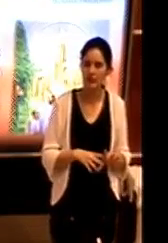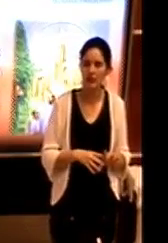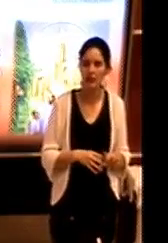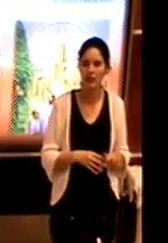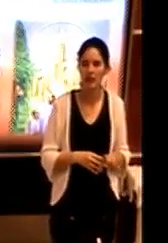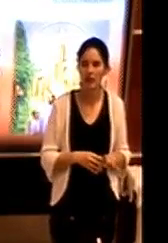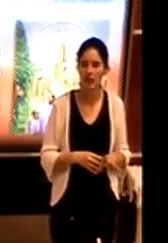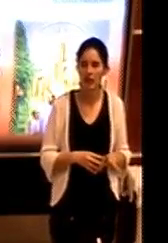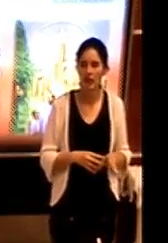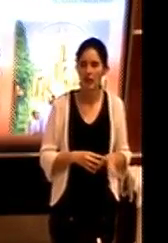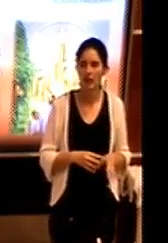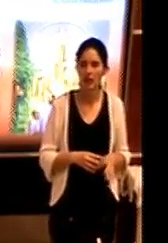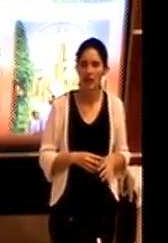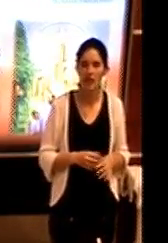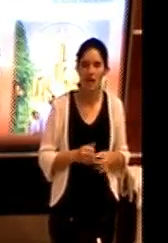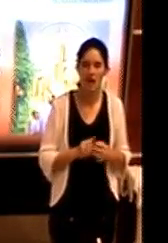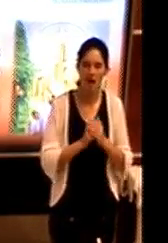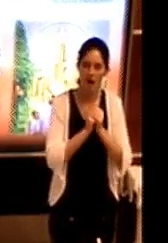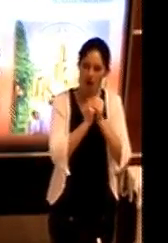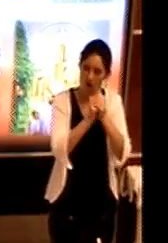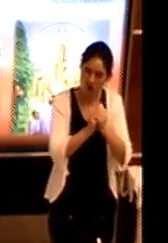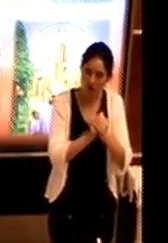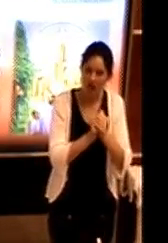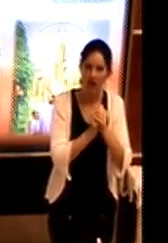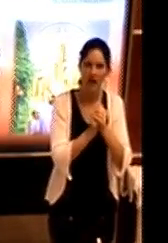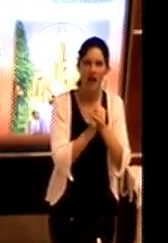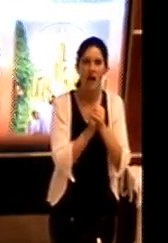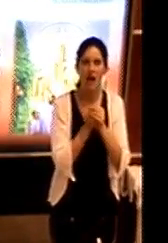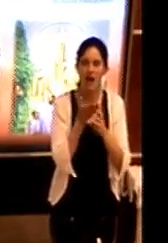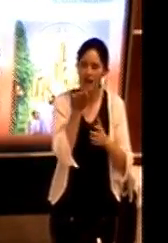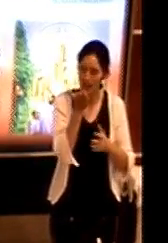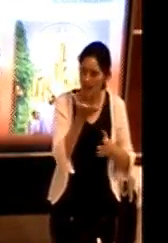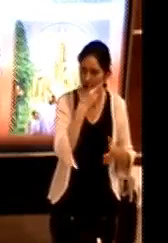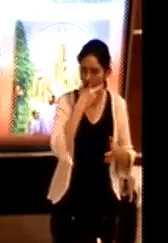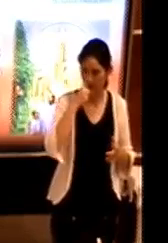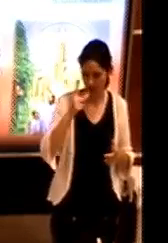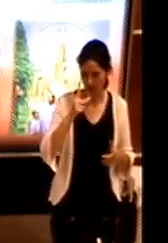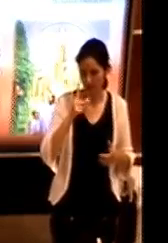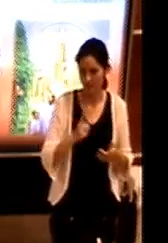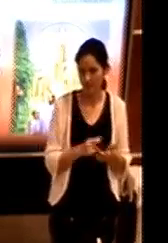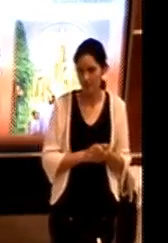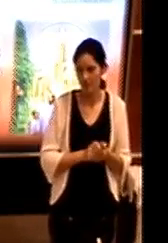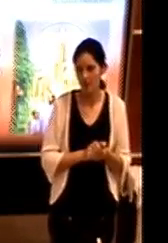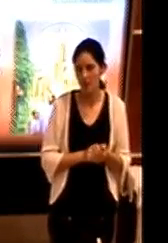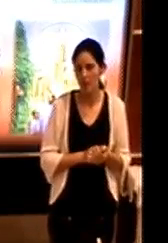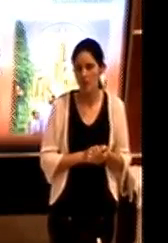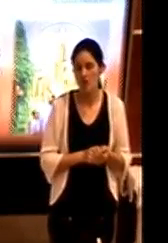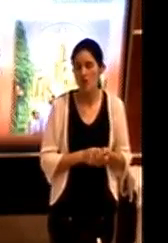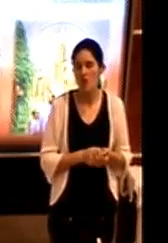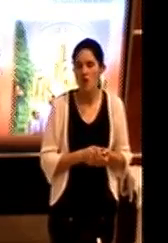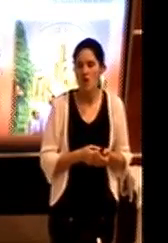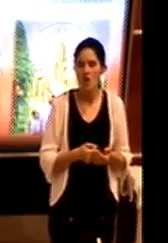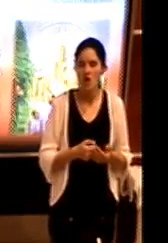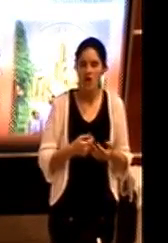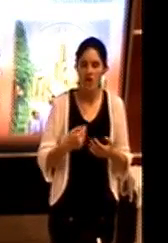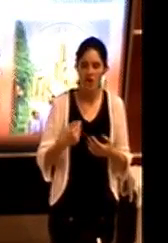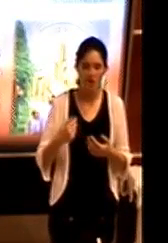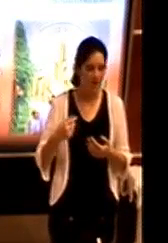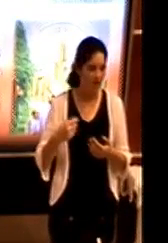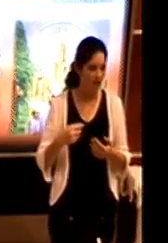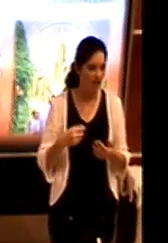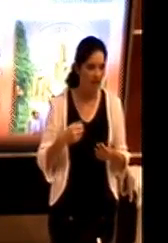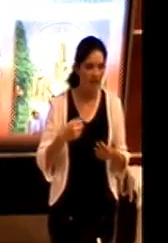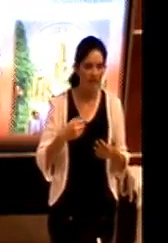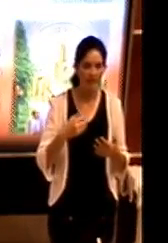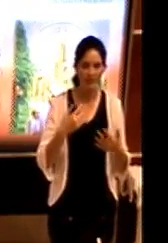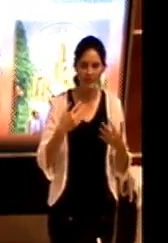y clame al Señor. Como el apóstol Pablo decía, Yo hiero mi cuerpo y lo pongo en servidumbre.